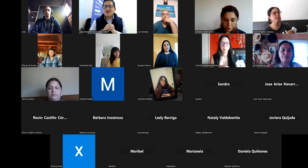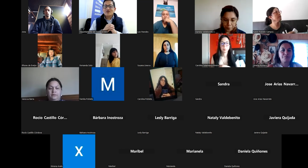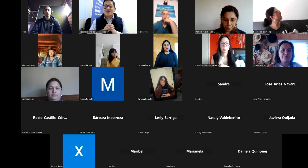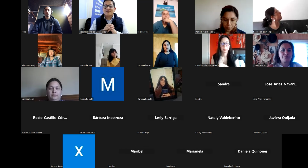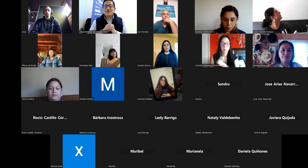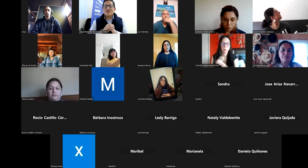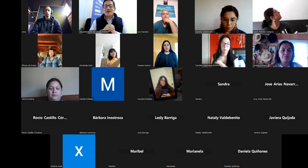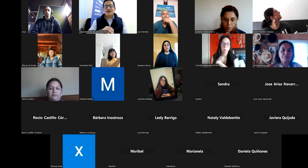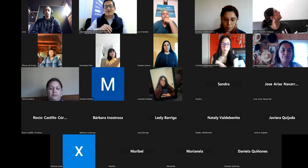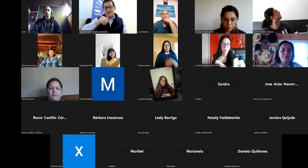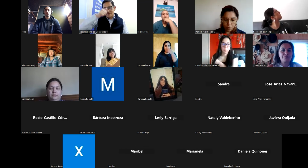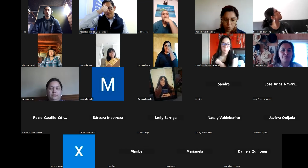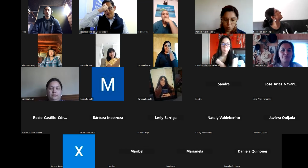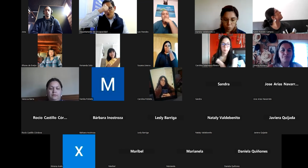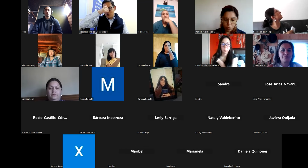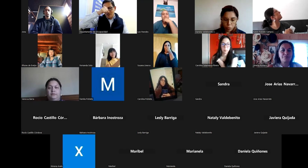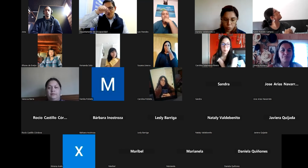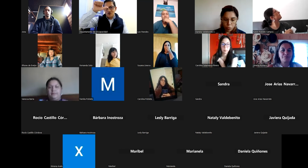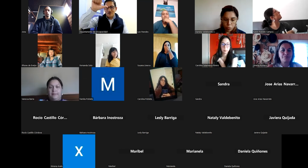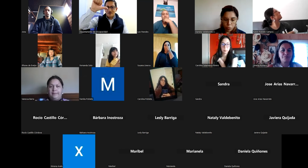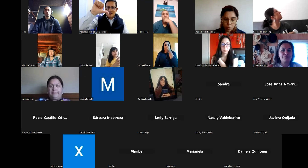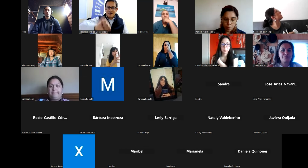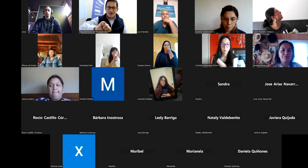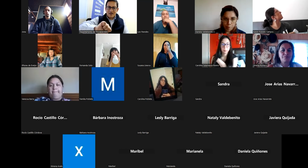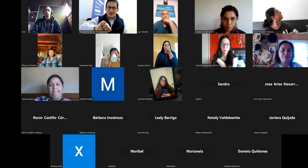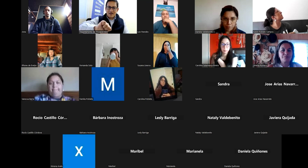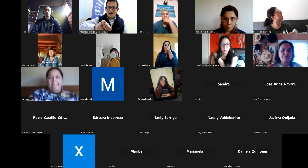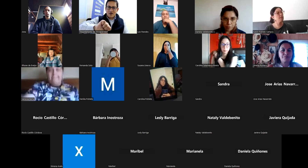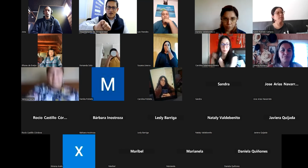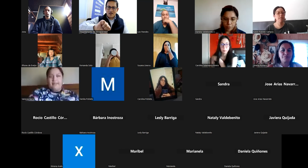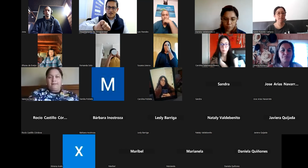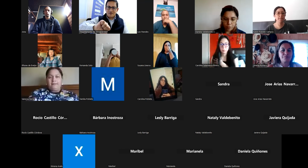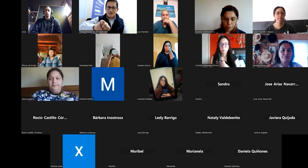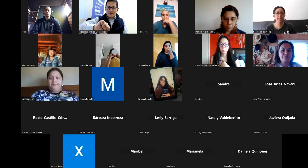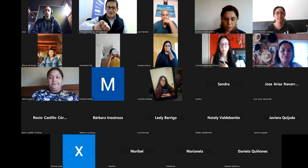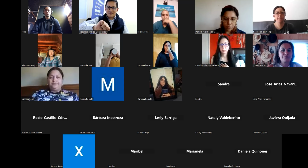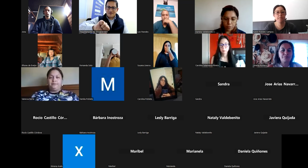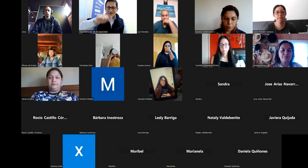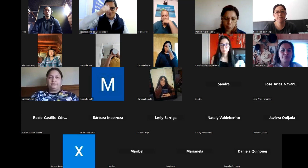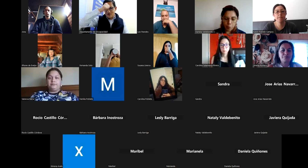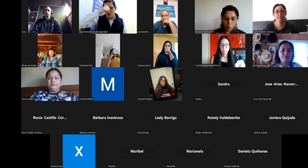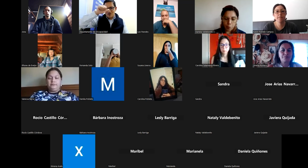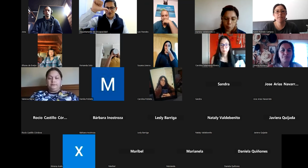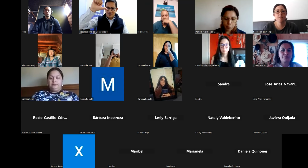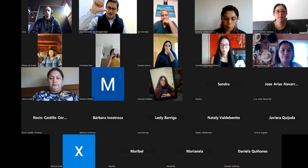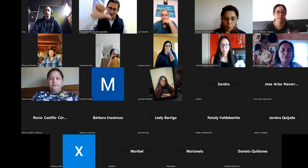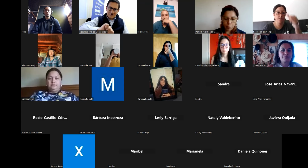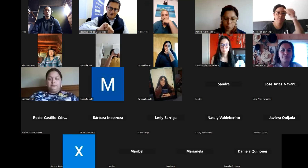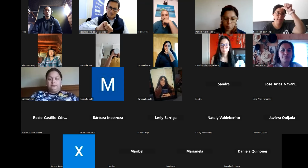Entonces, viene domingo en cuarentena. Domingo abajo.